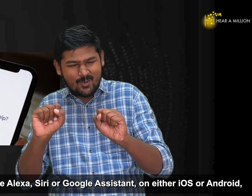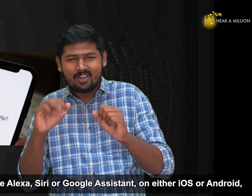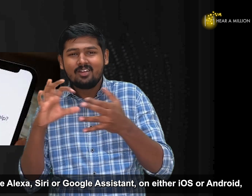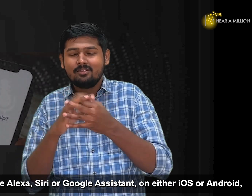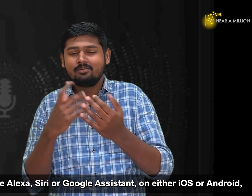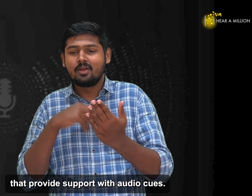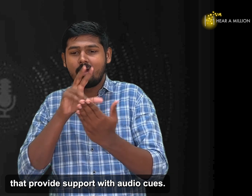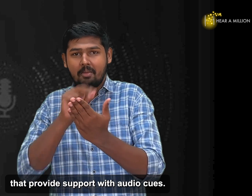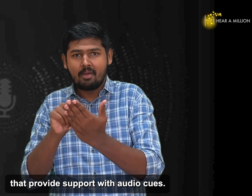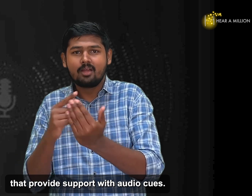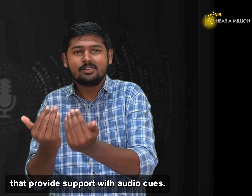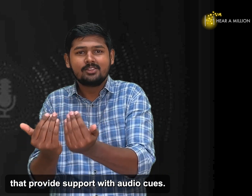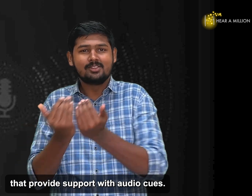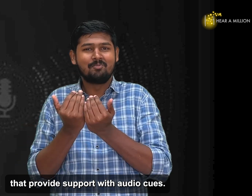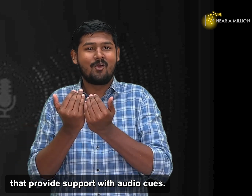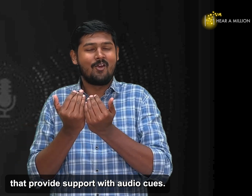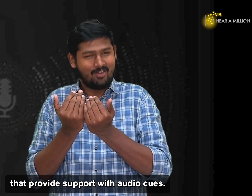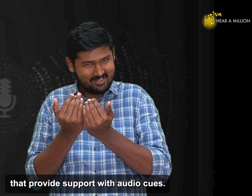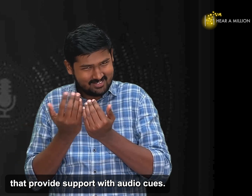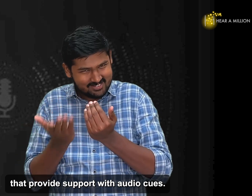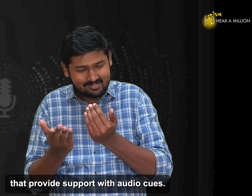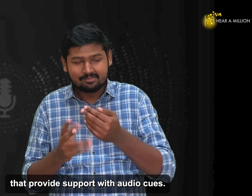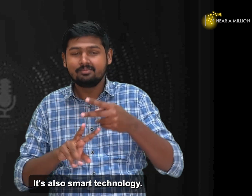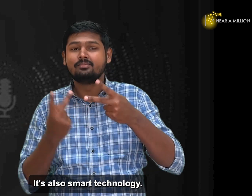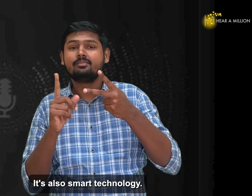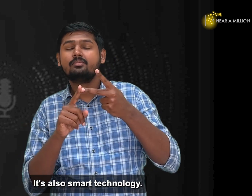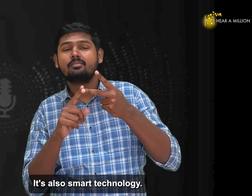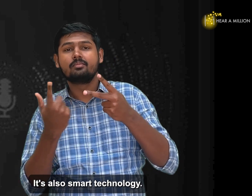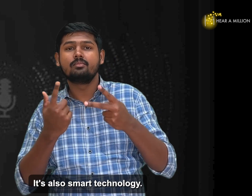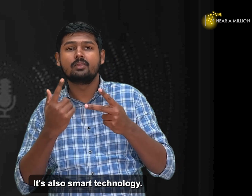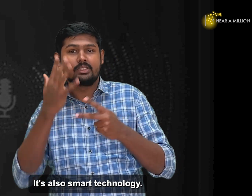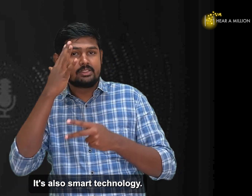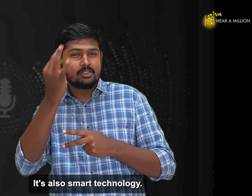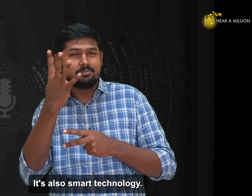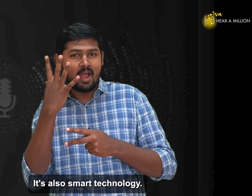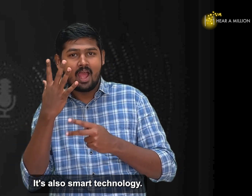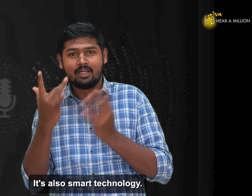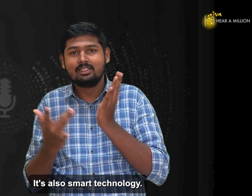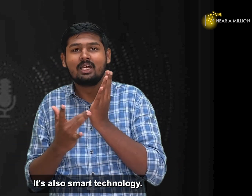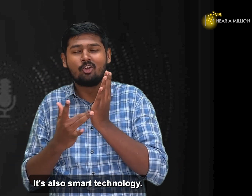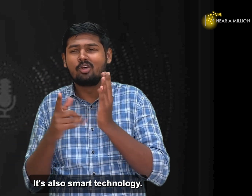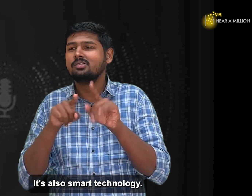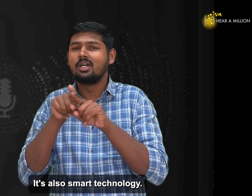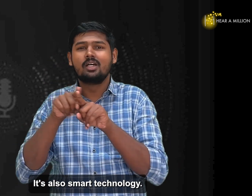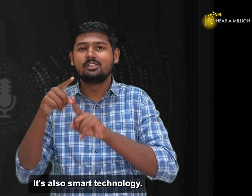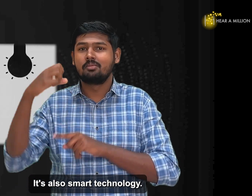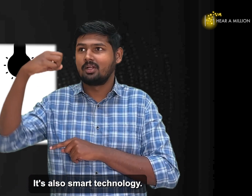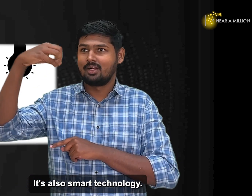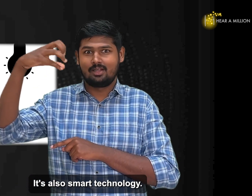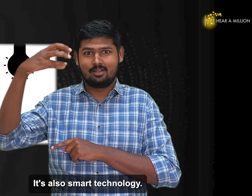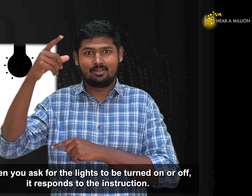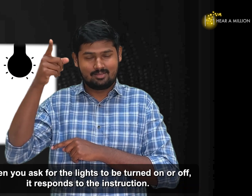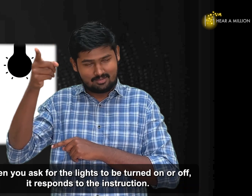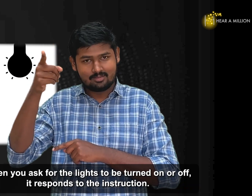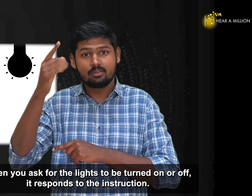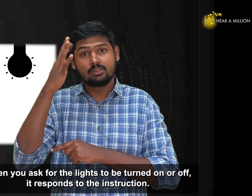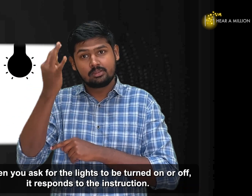समर्थन प्रदान करते हैं। यह सभी स्मार्ट टेक्नोलॉजी हैं। जब आप लाइटें चालू या बंद करने